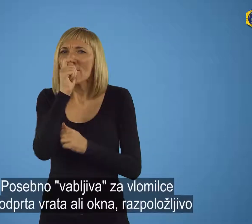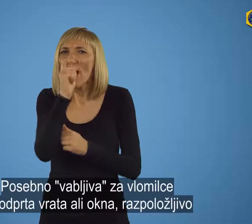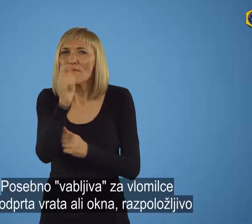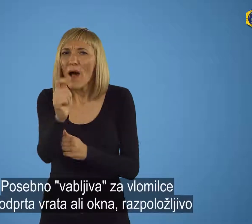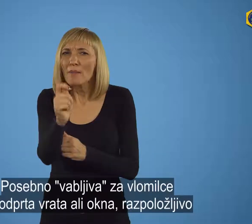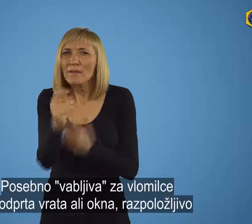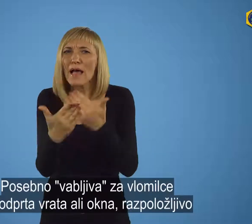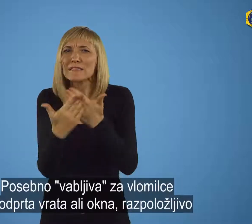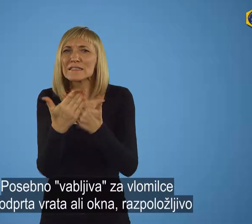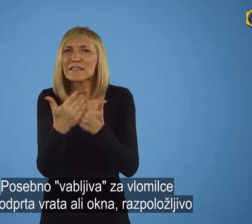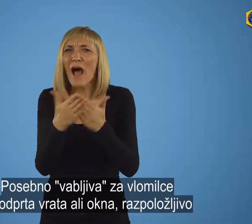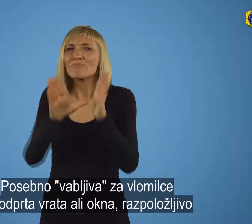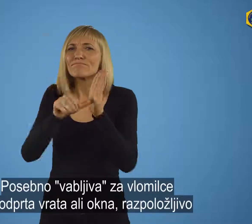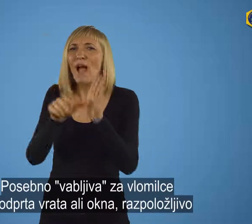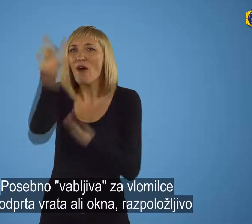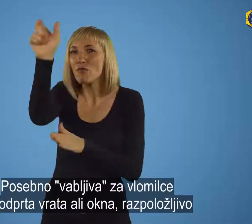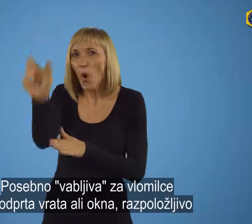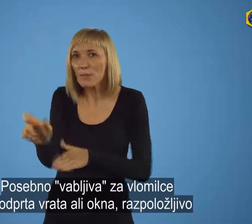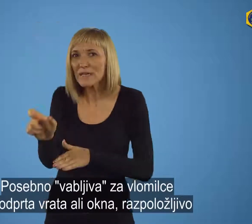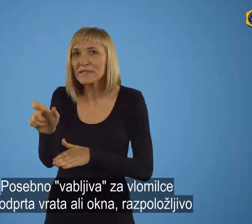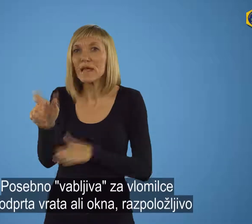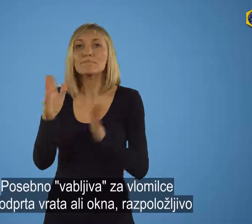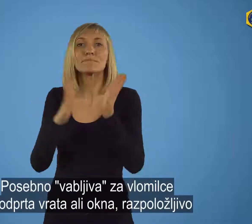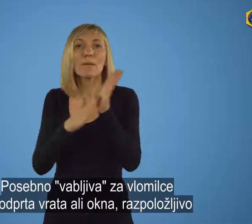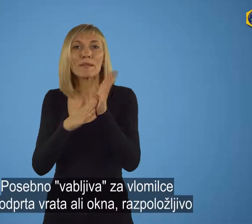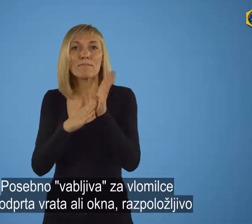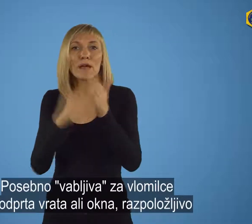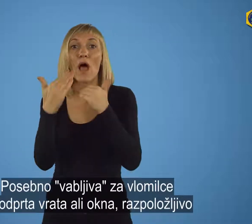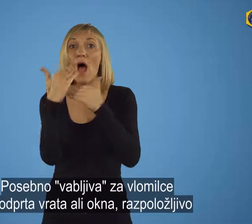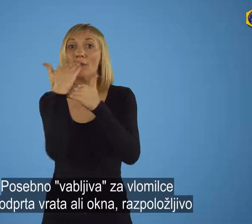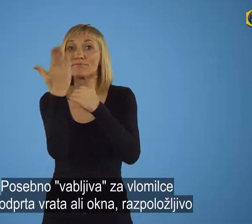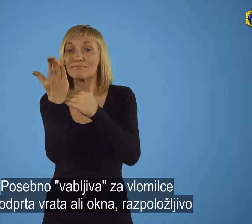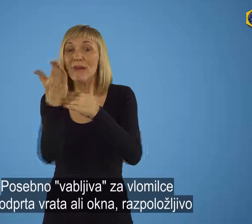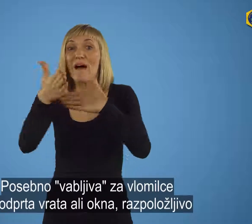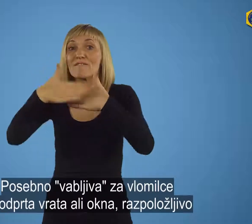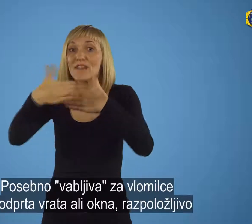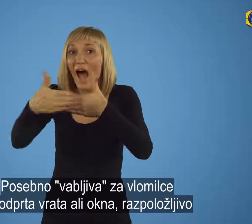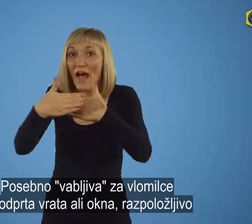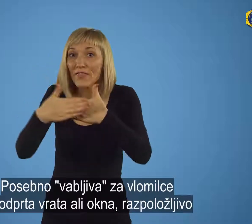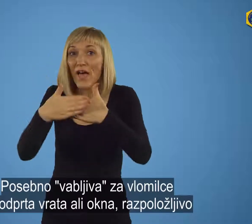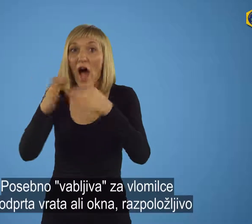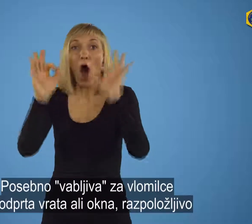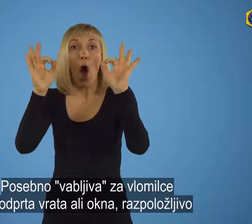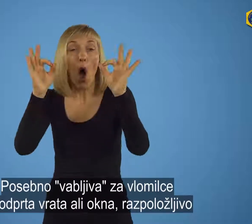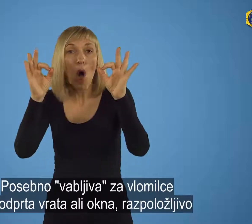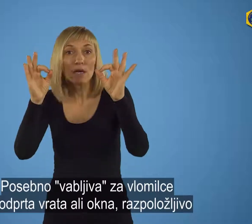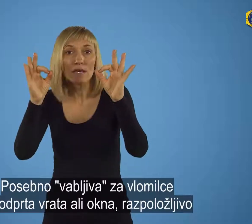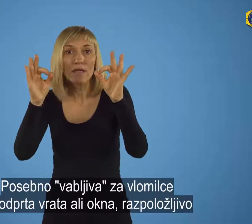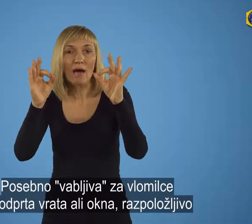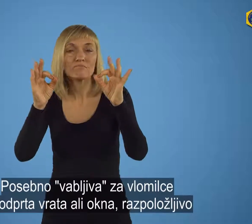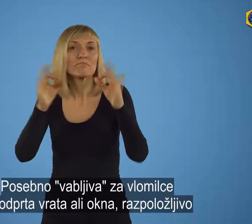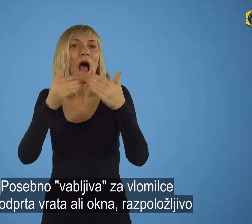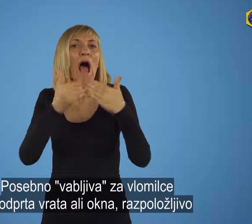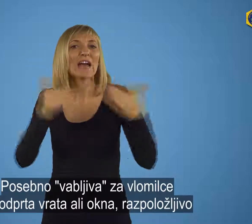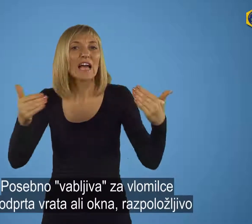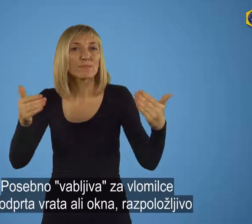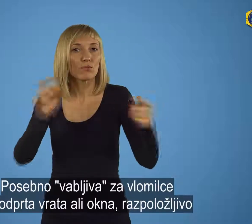Posebno vabljiva za vlomilce so odprta vrata ali okna, razpoložljivo orodje za dostop, na